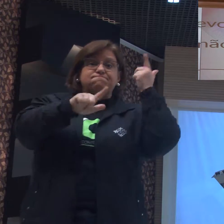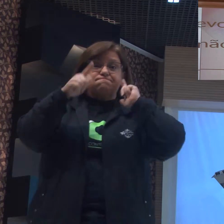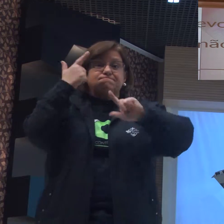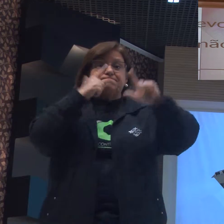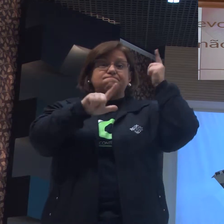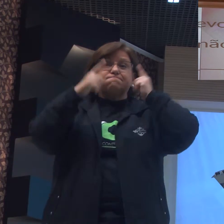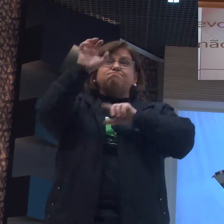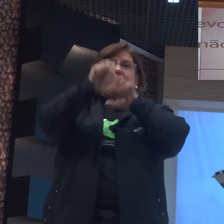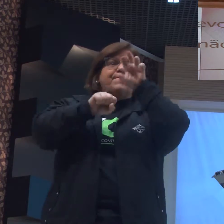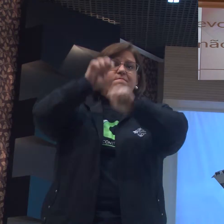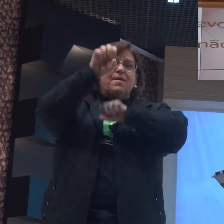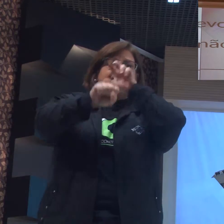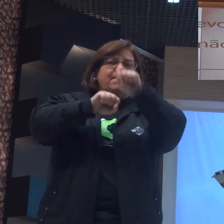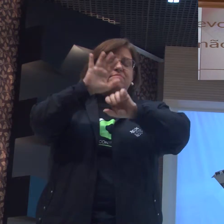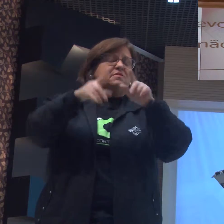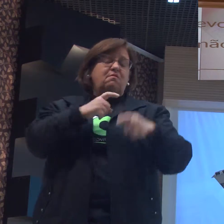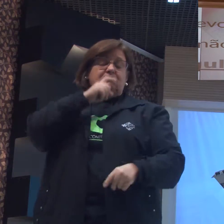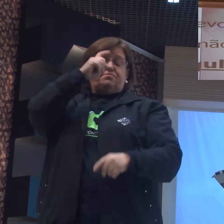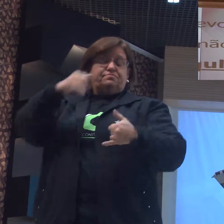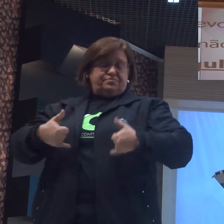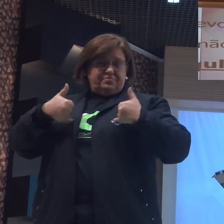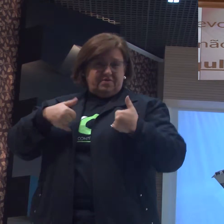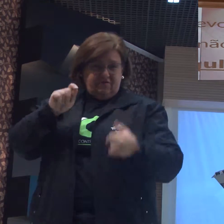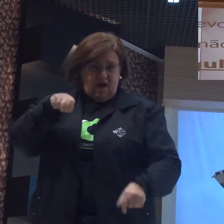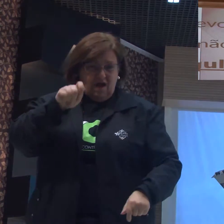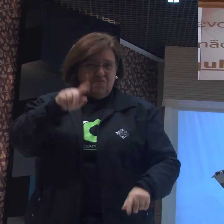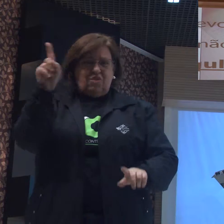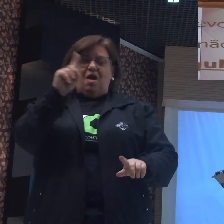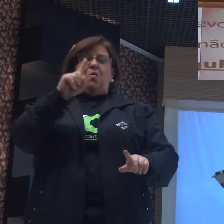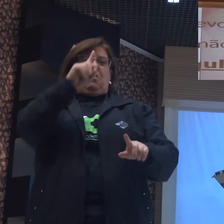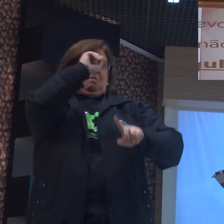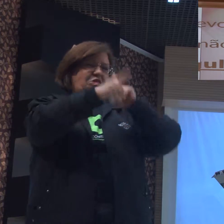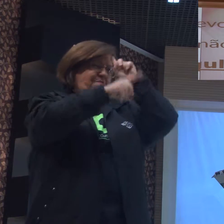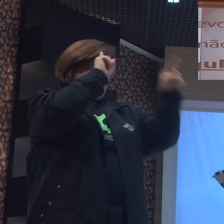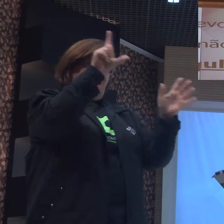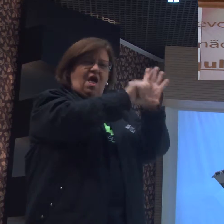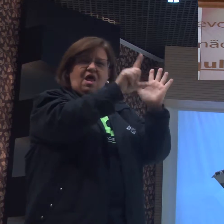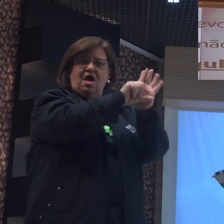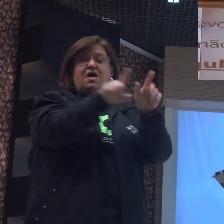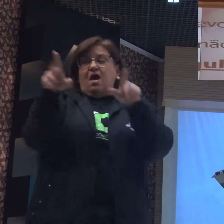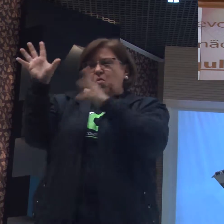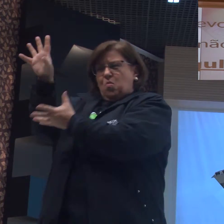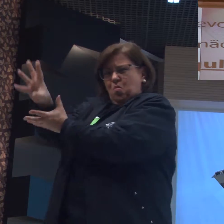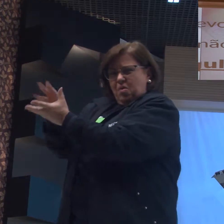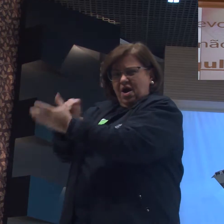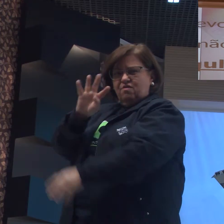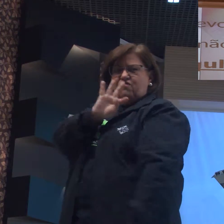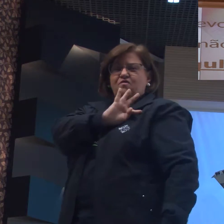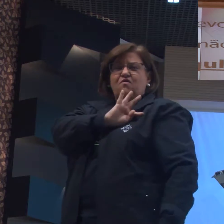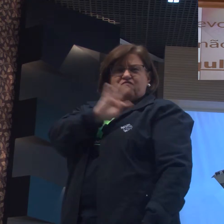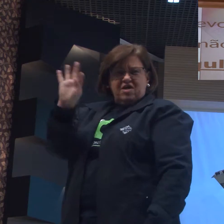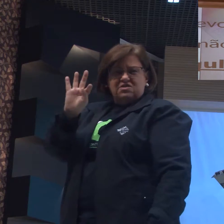tornaram orgulhosos. Religiosos, legalistas, orgulhosos como eram os fariseus e os mestres da